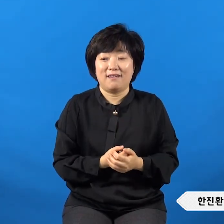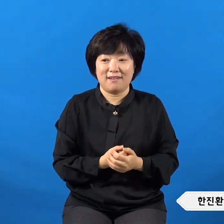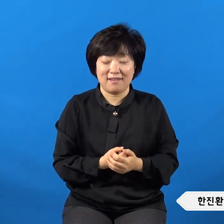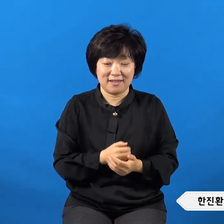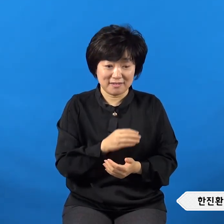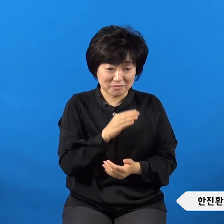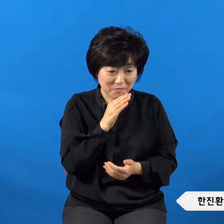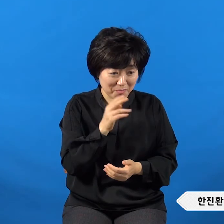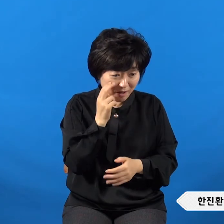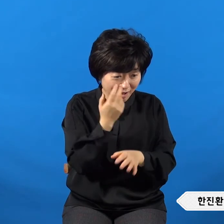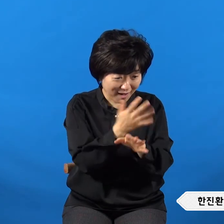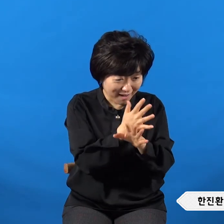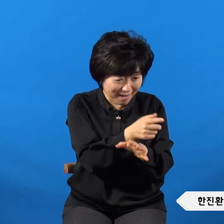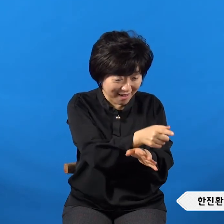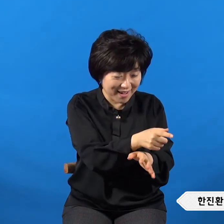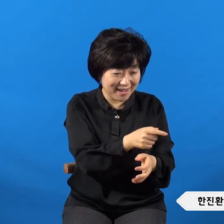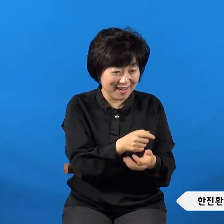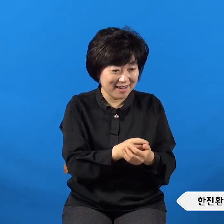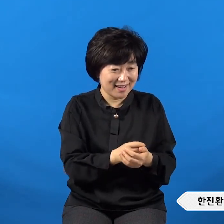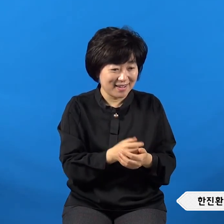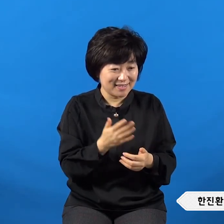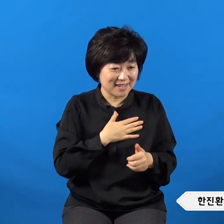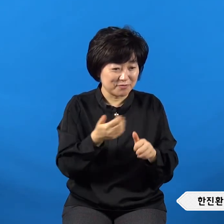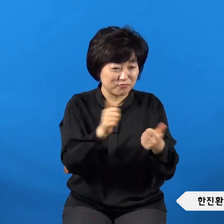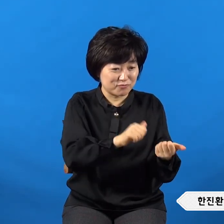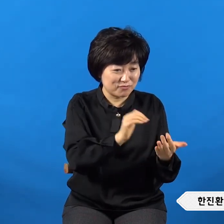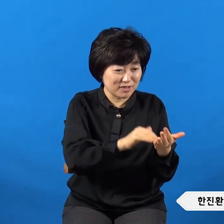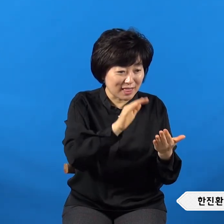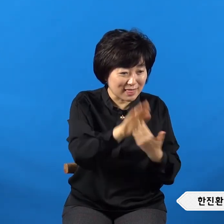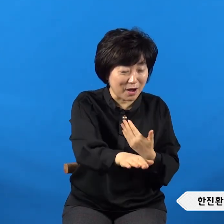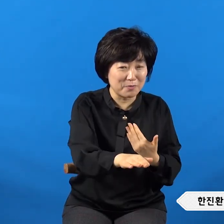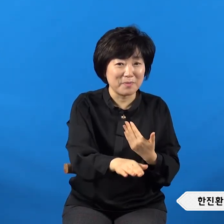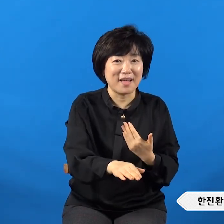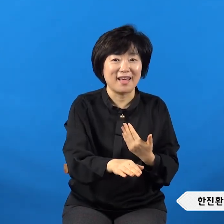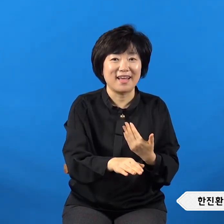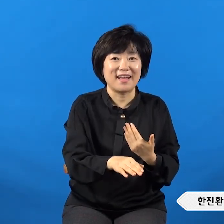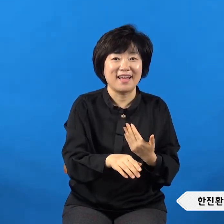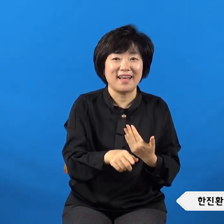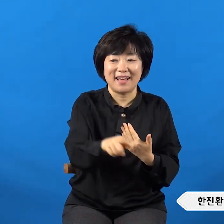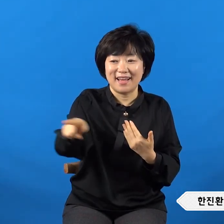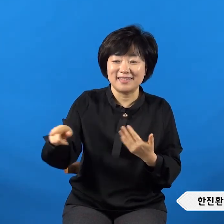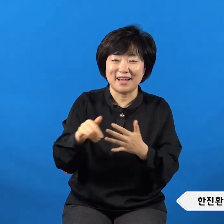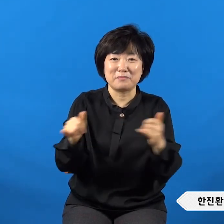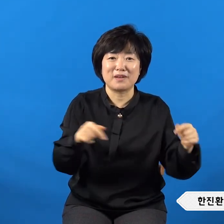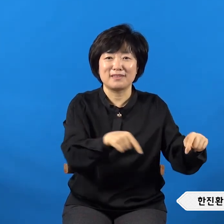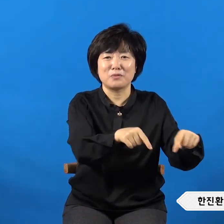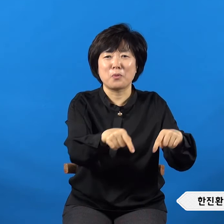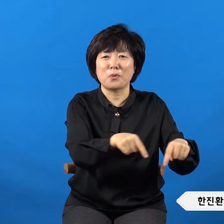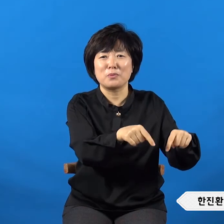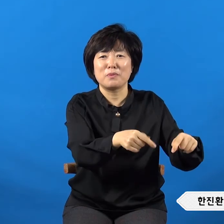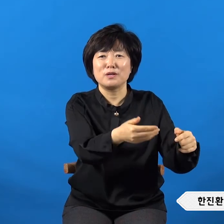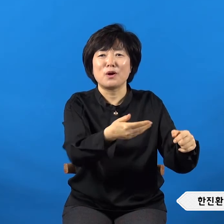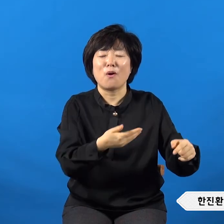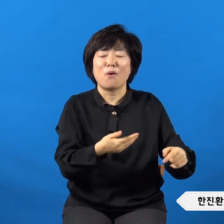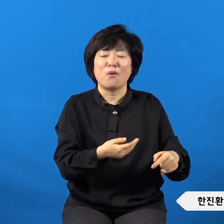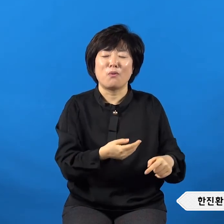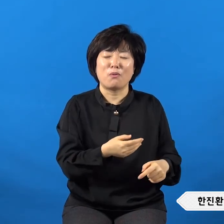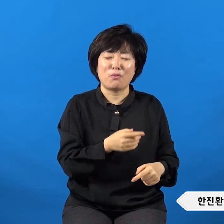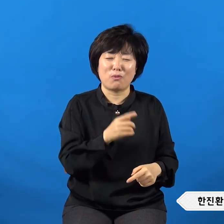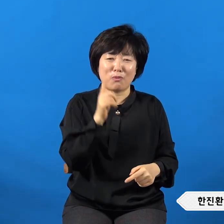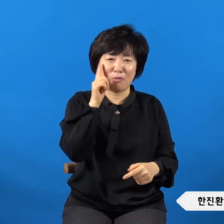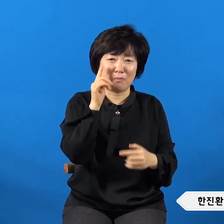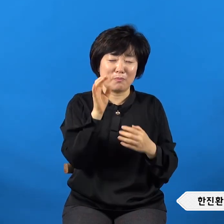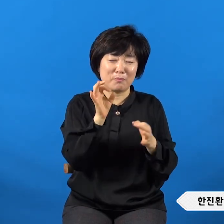아무리 장난기가 있어도 그렇지, 자기 죽고 나서 그 사람들 오면 이 털어주라고 그렇게 미리 녹음을 해놓는 사람이 어디